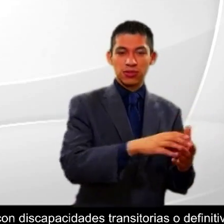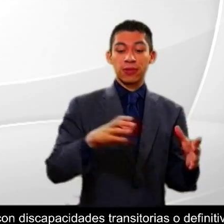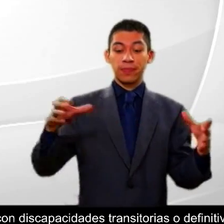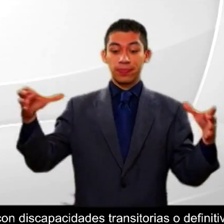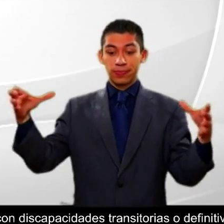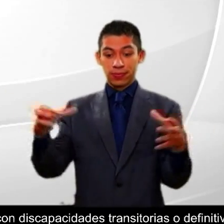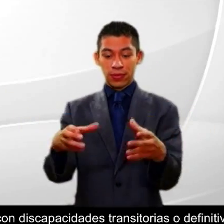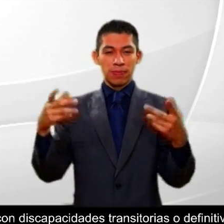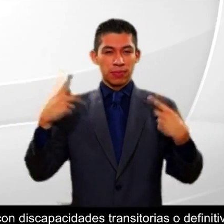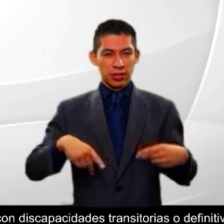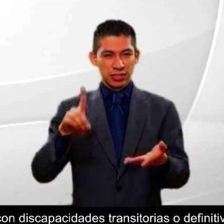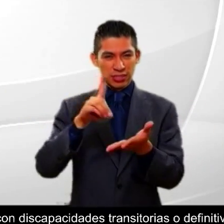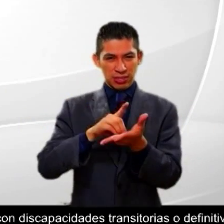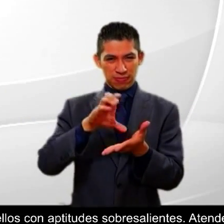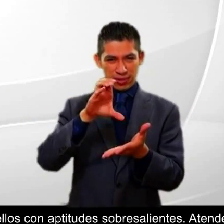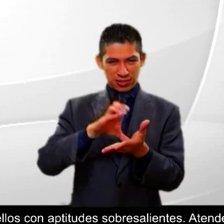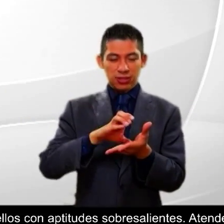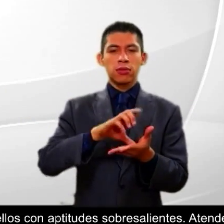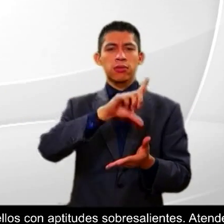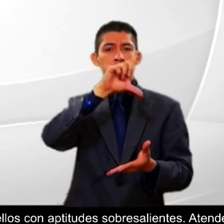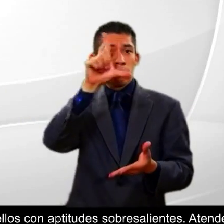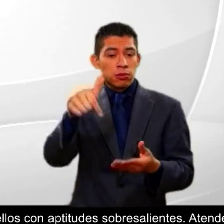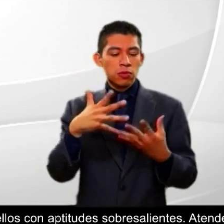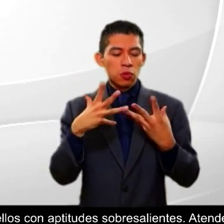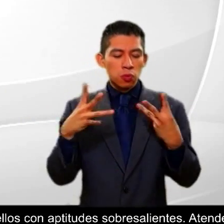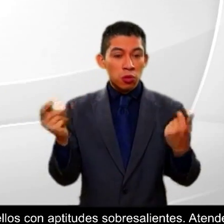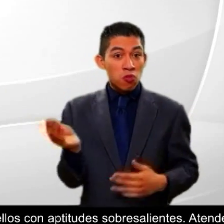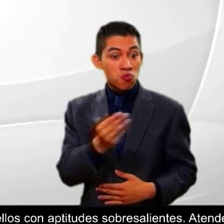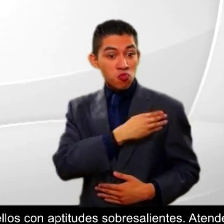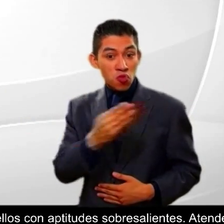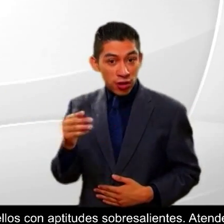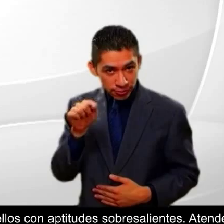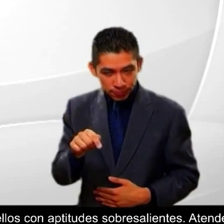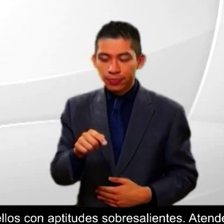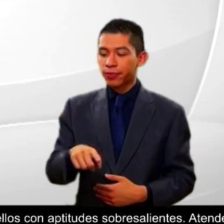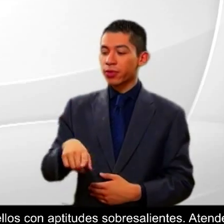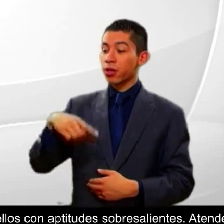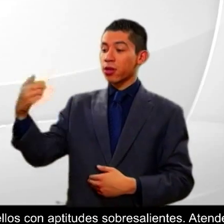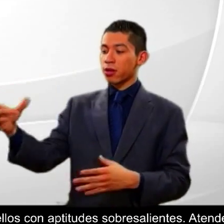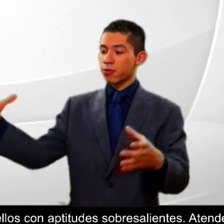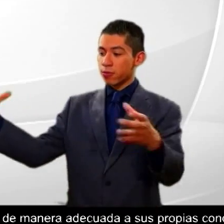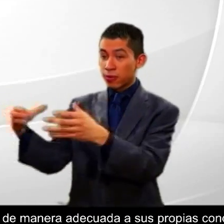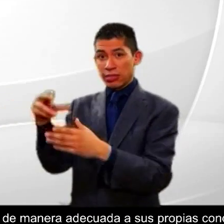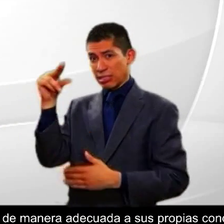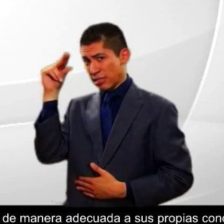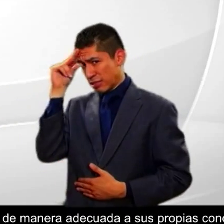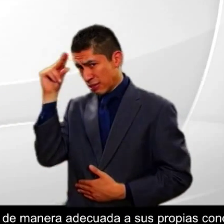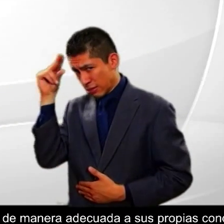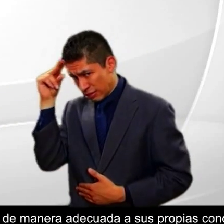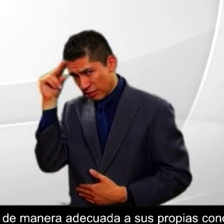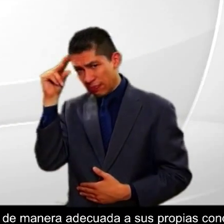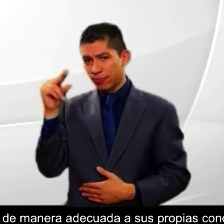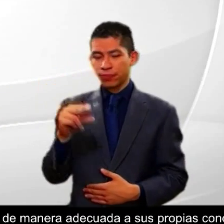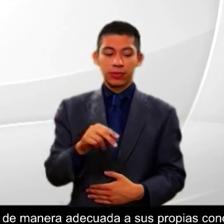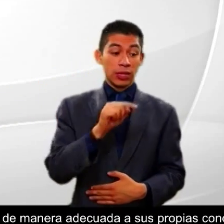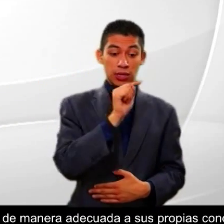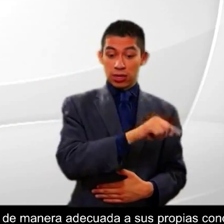definitivas Así como aquellos con aptitudes sobresalientes Atenderá a los educandos de manera adecuada a sus